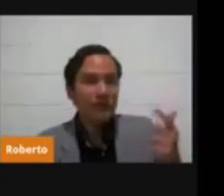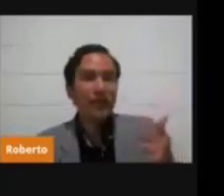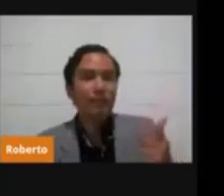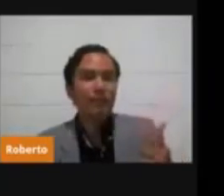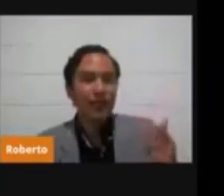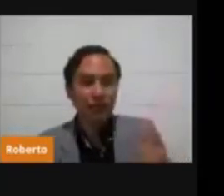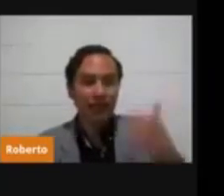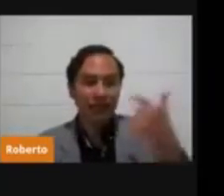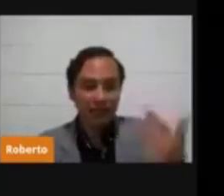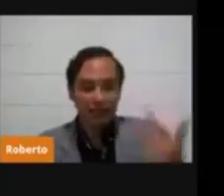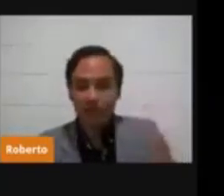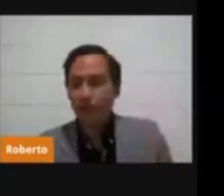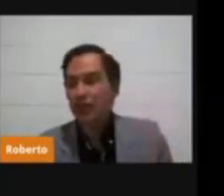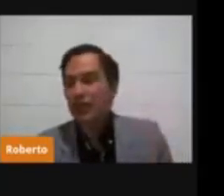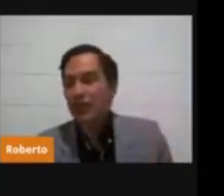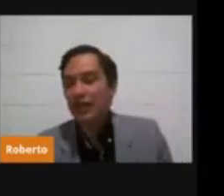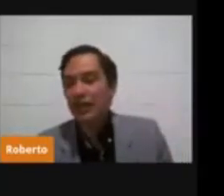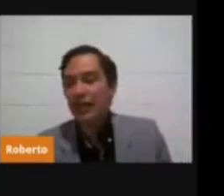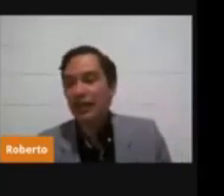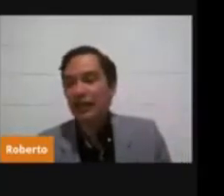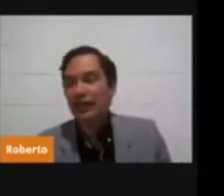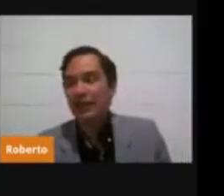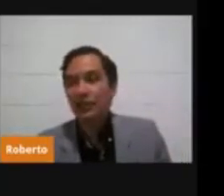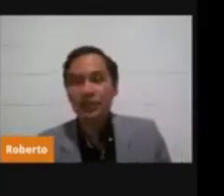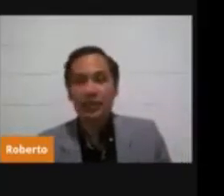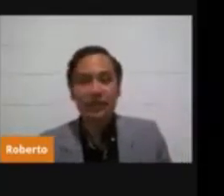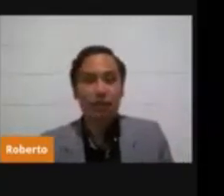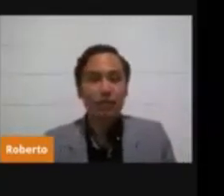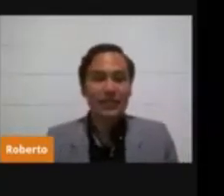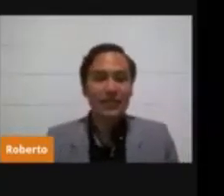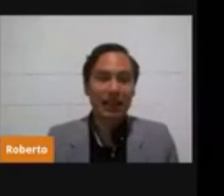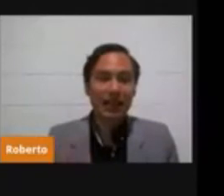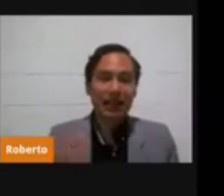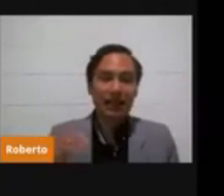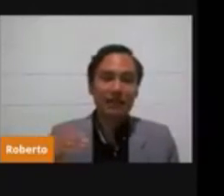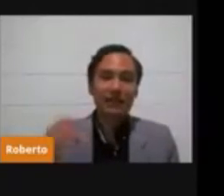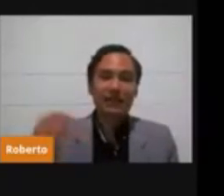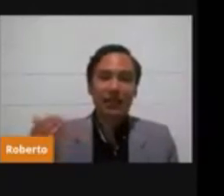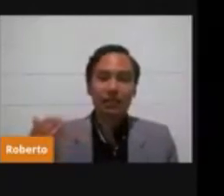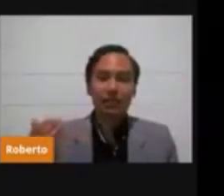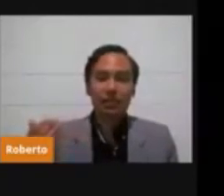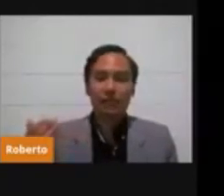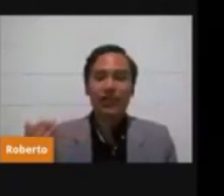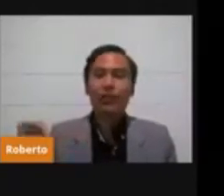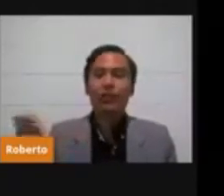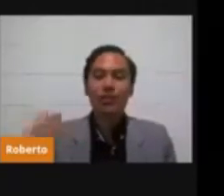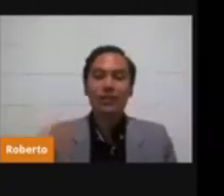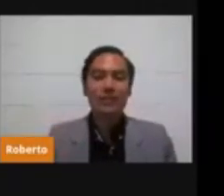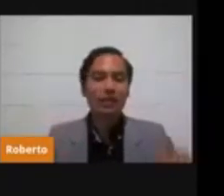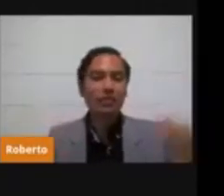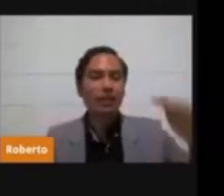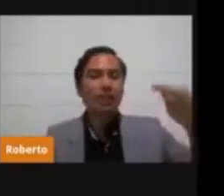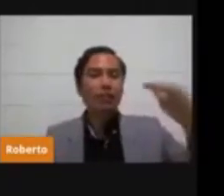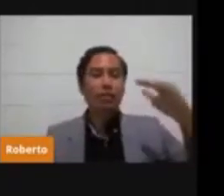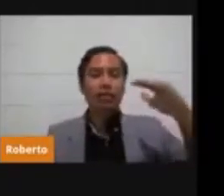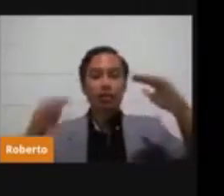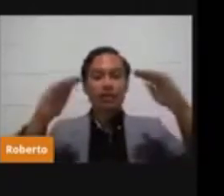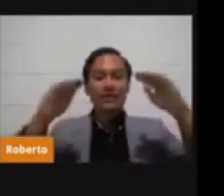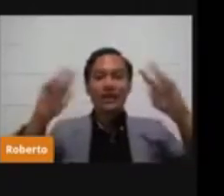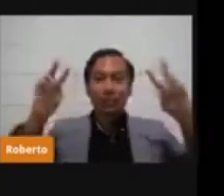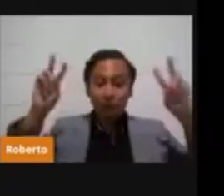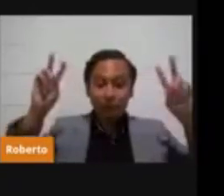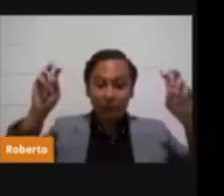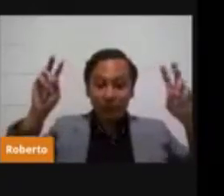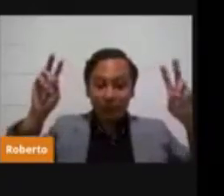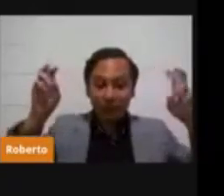produjeran dentro de la economía, que fueran activos, y entonces comienzan a rehabilitarlos, y como decíamos, pues nosotros